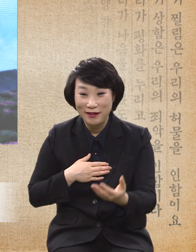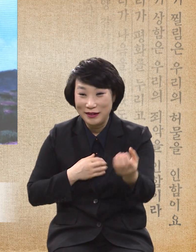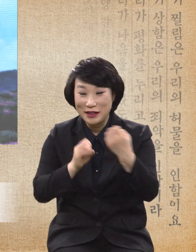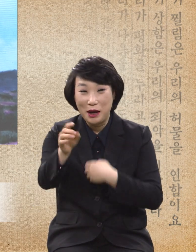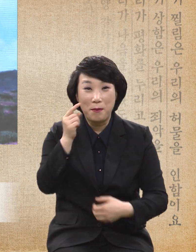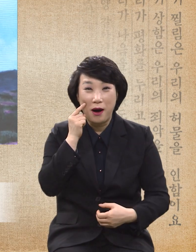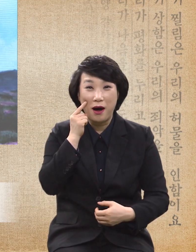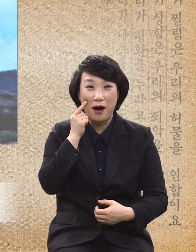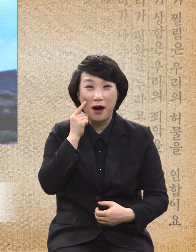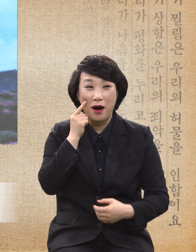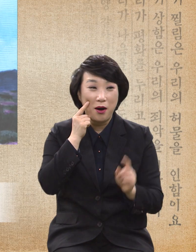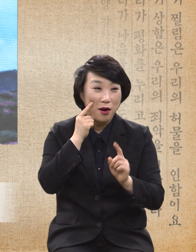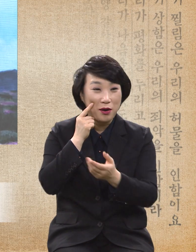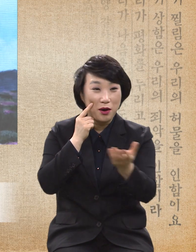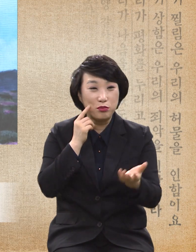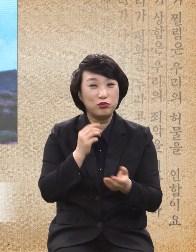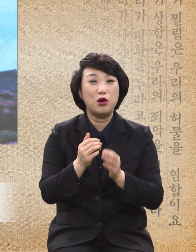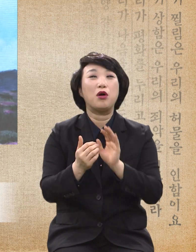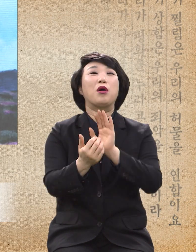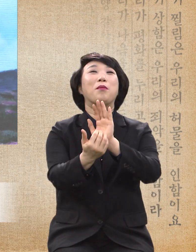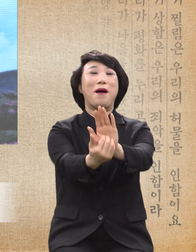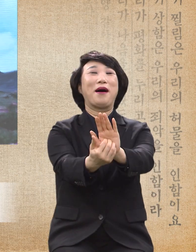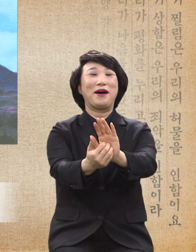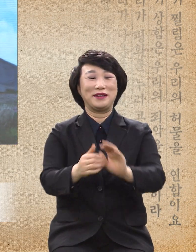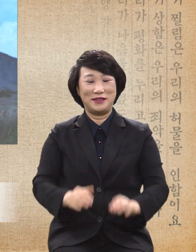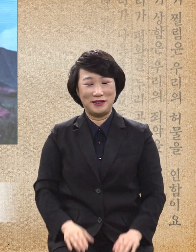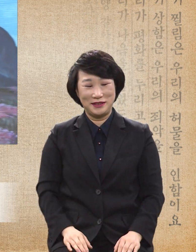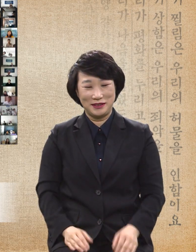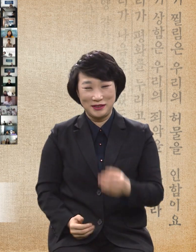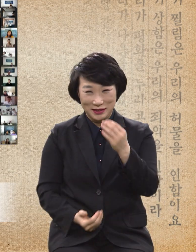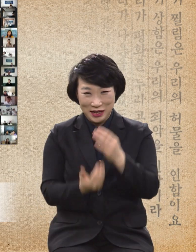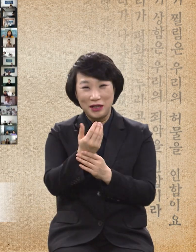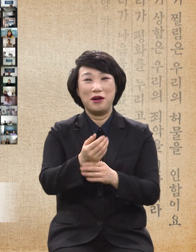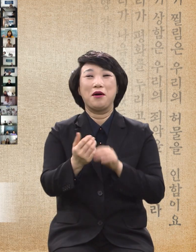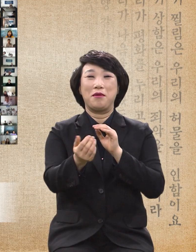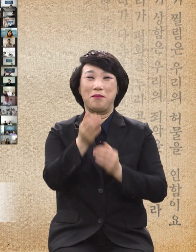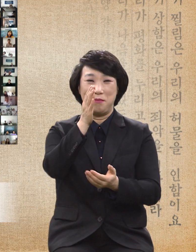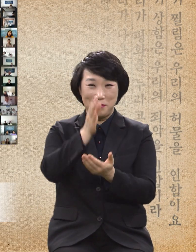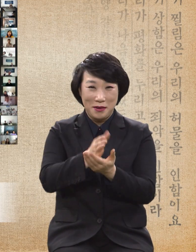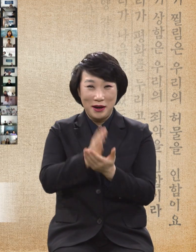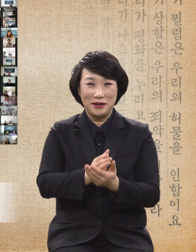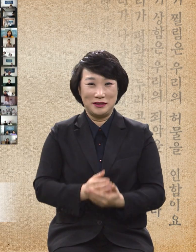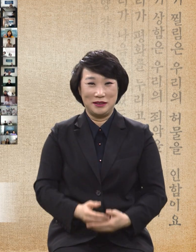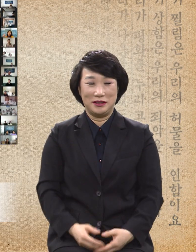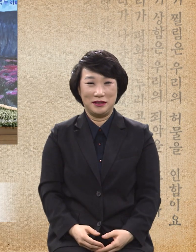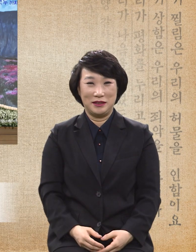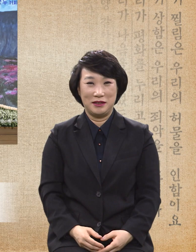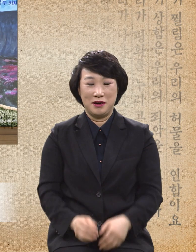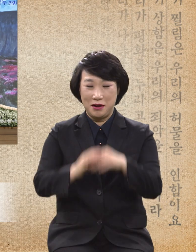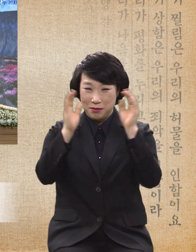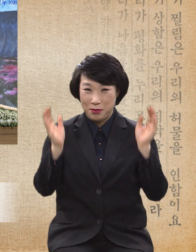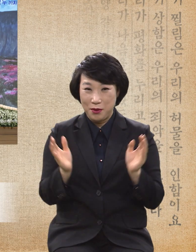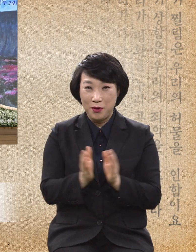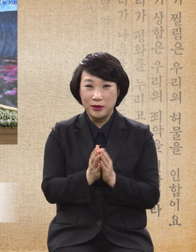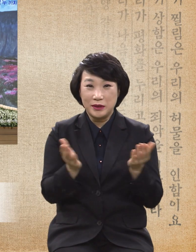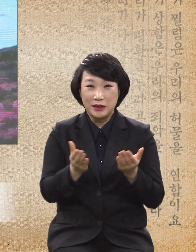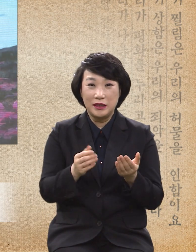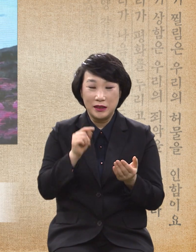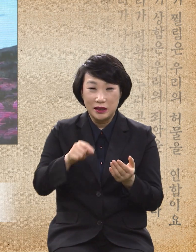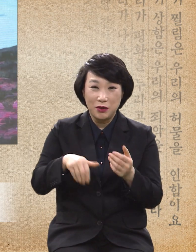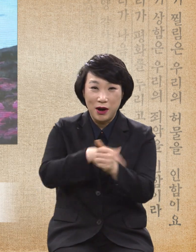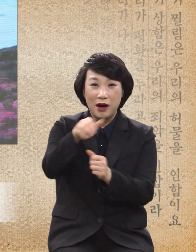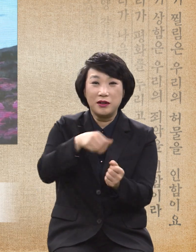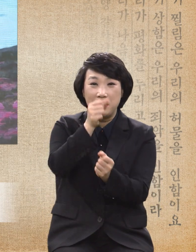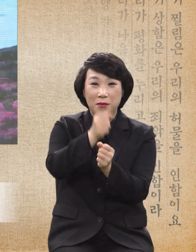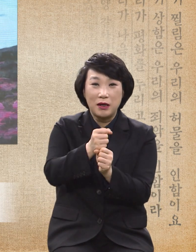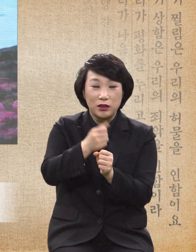안 일어나야지. 안 일어나야지. 이 모든 사건을